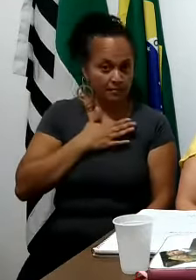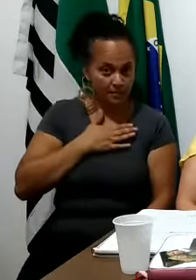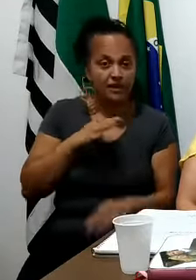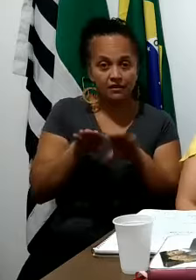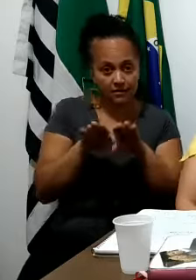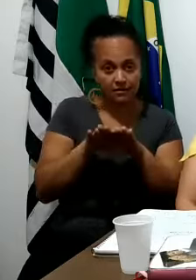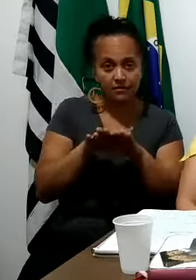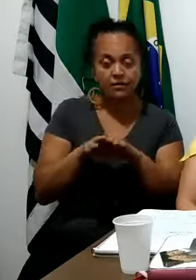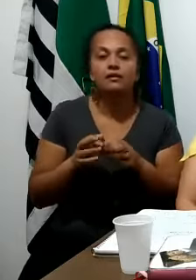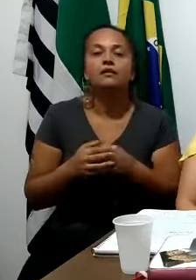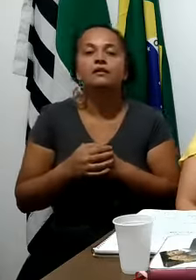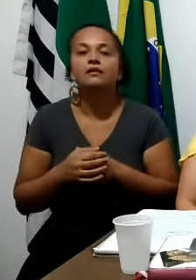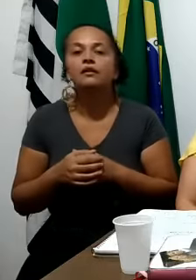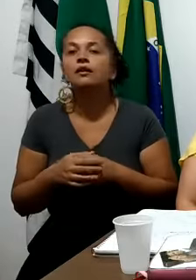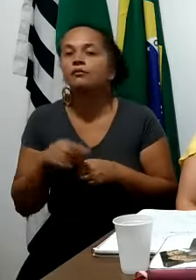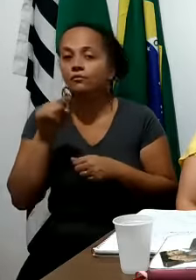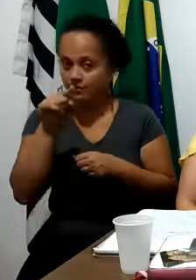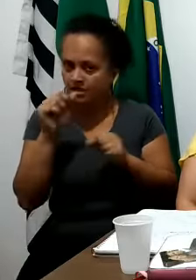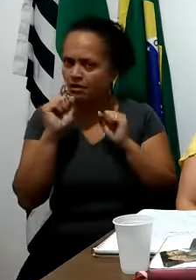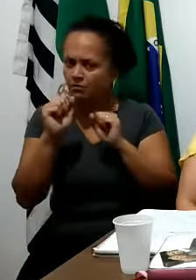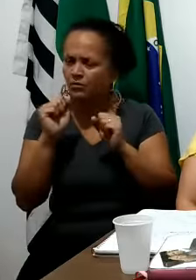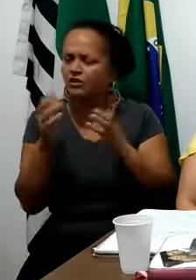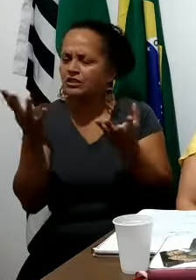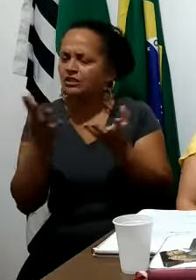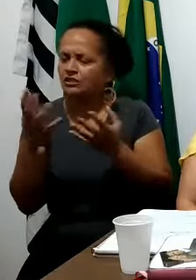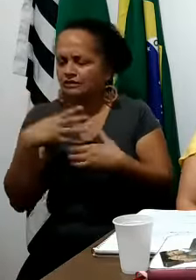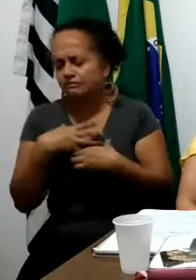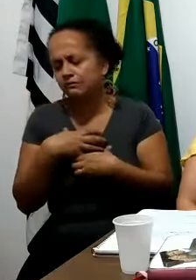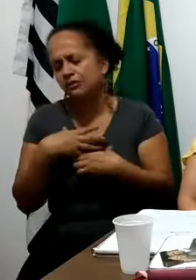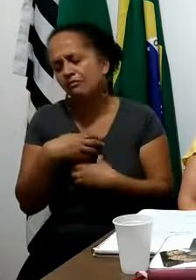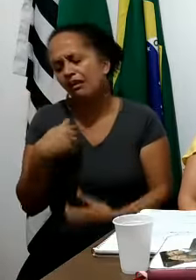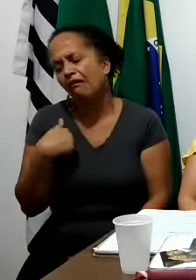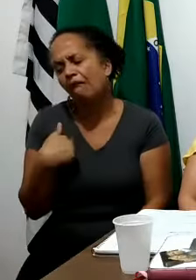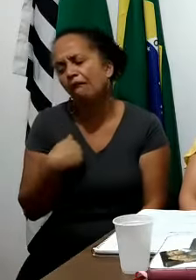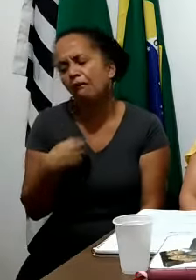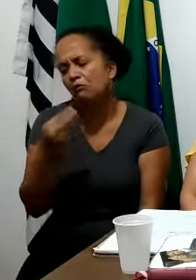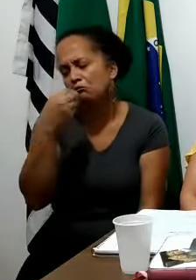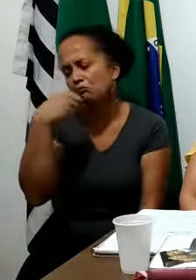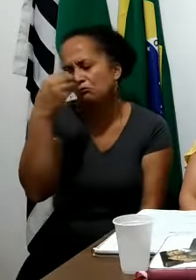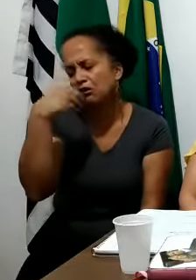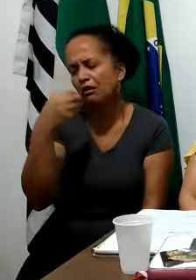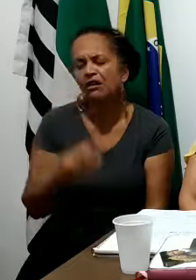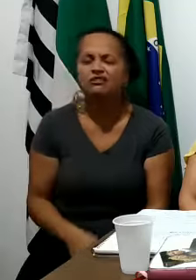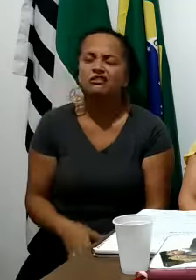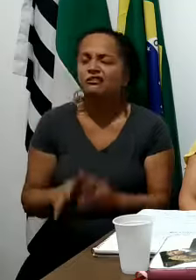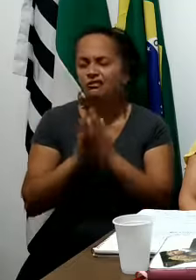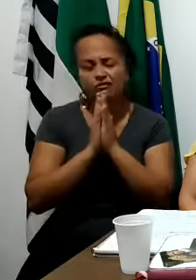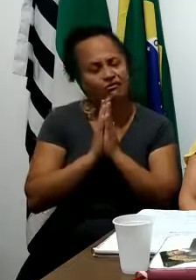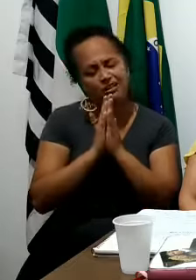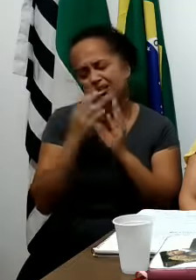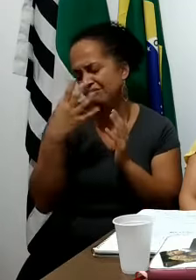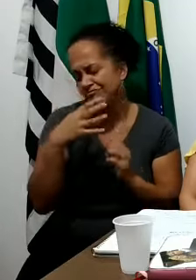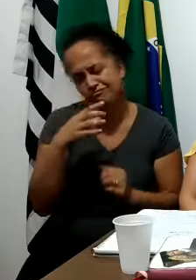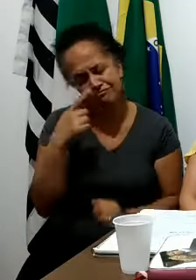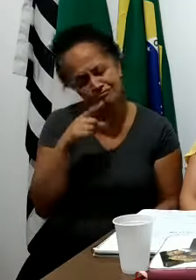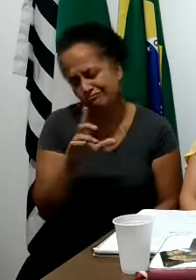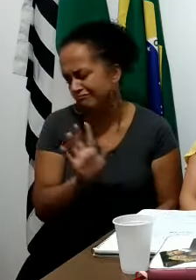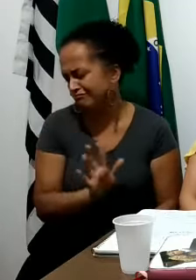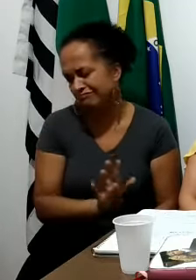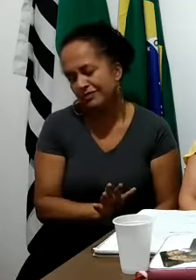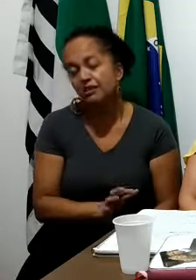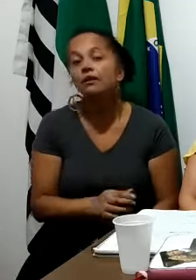eu estou numa condição assim que eu estou fraca, eu não estou conseguindo orar, não estou conseguindo buscar. Persevere, irmão, porque todos